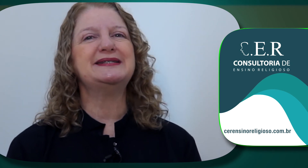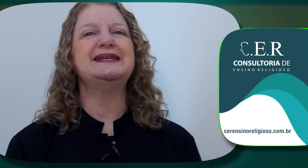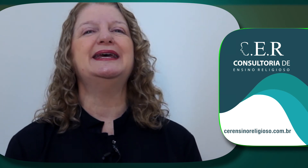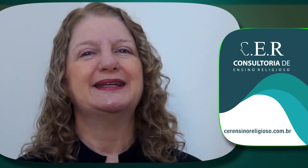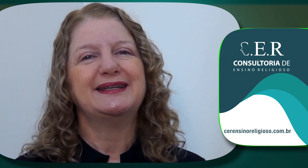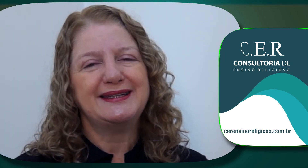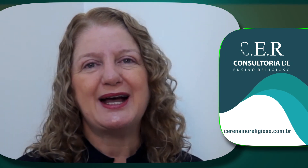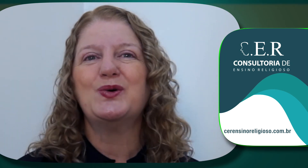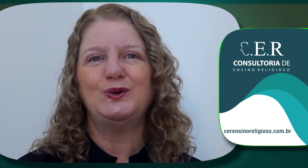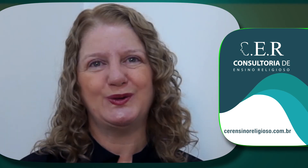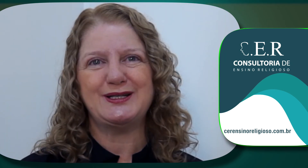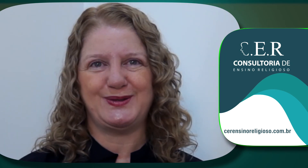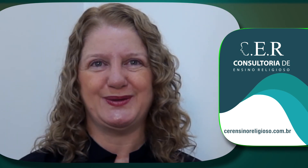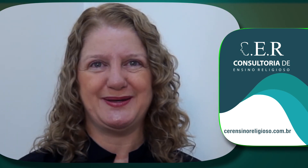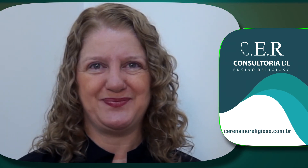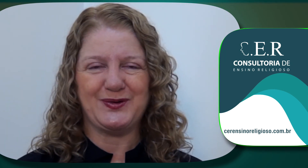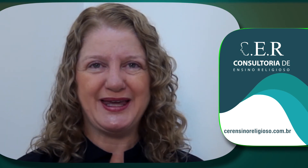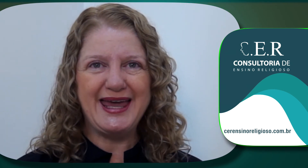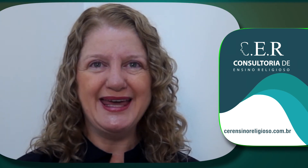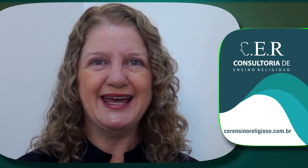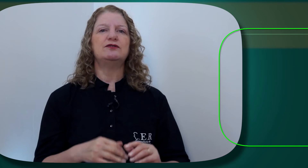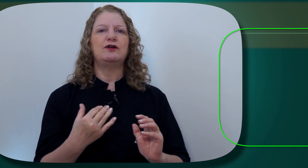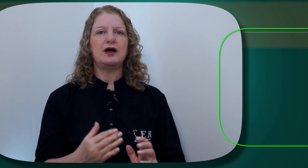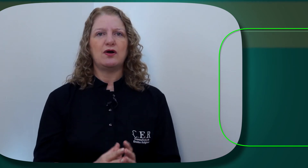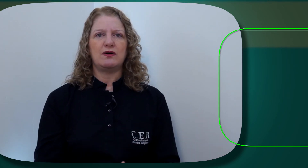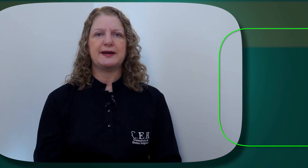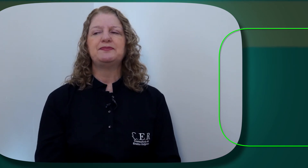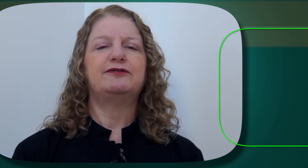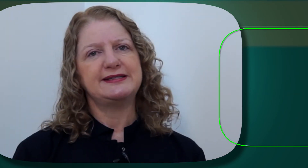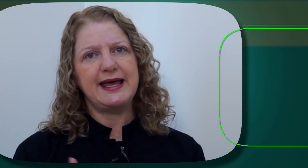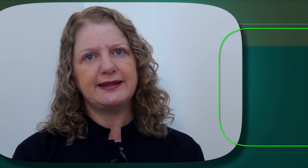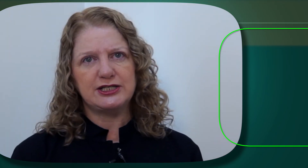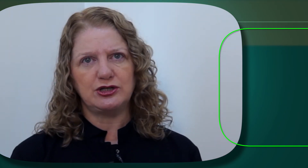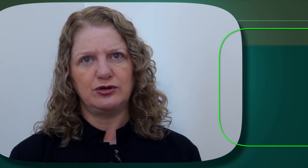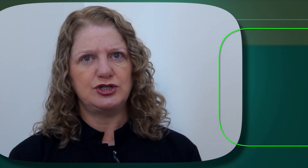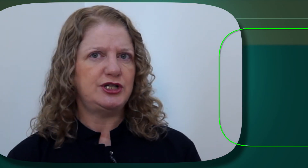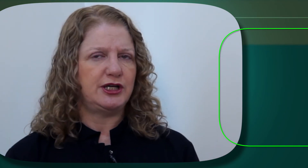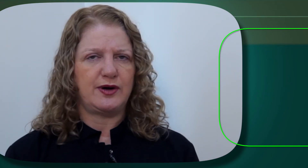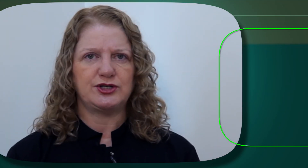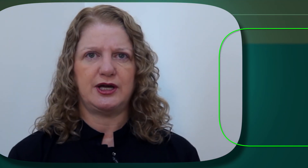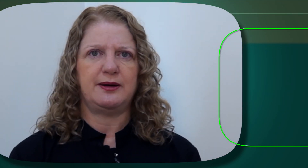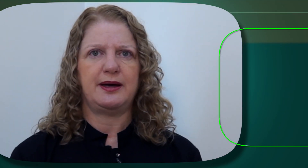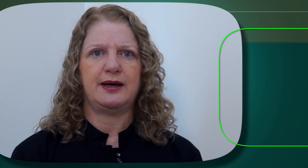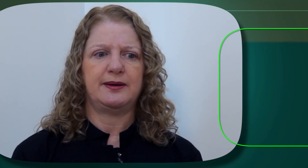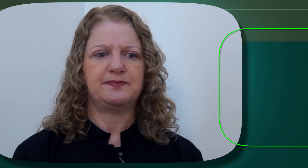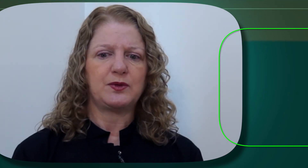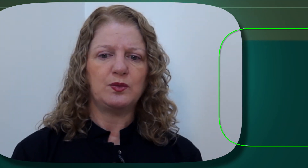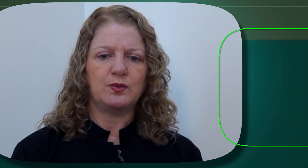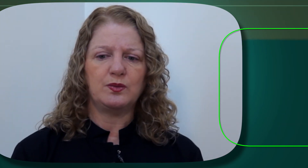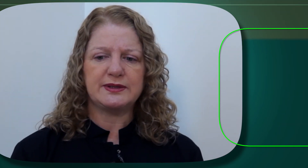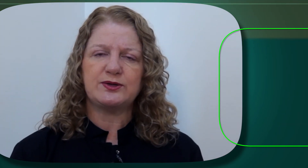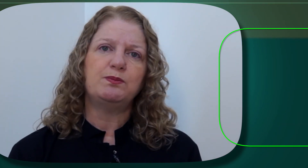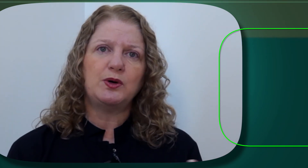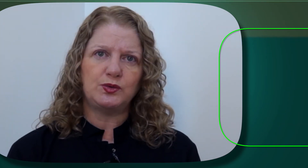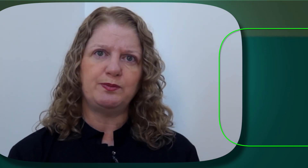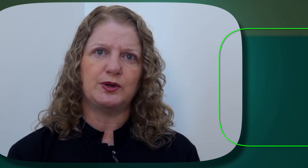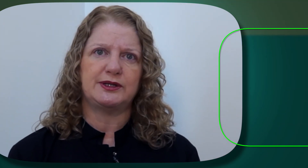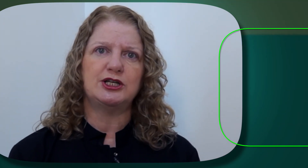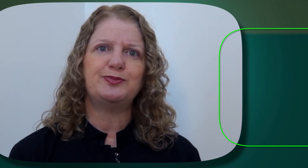lembre-se da cultura surda, ok? Então eu vou agora fazer a datilologia, que eu acho que é assim, um ponto importante para que a